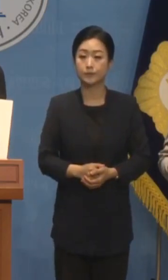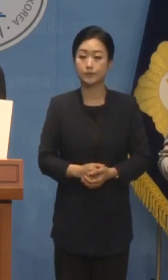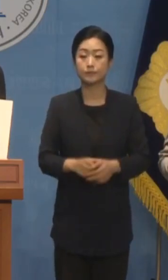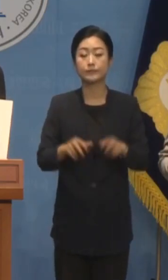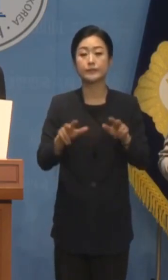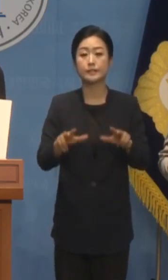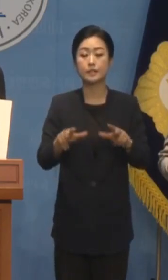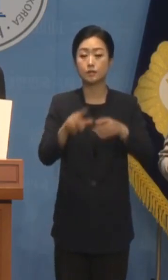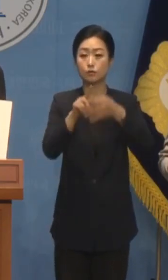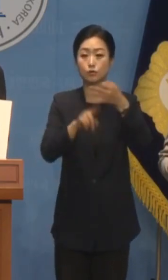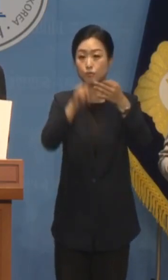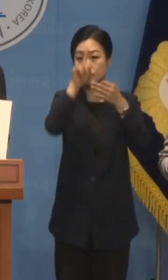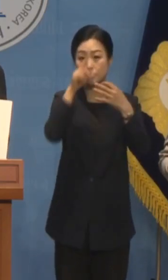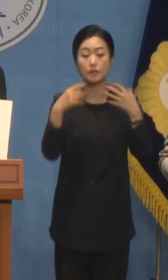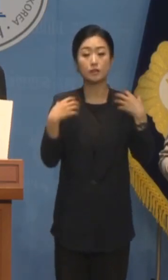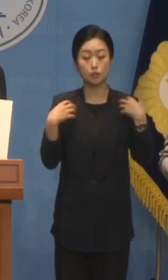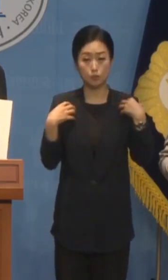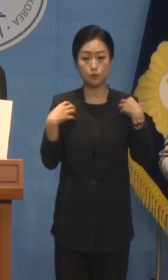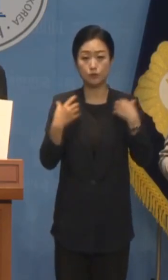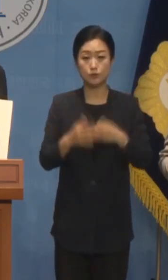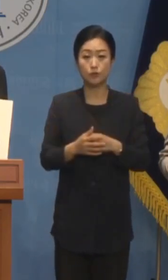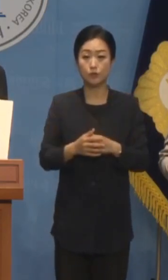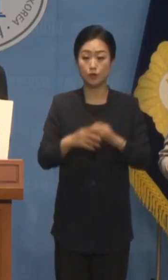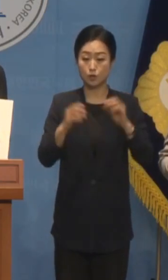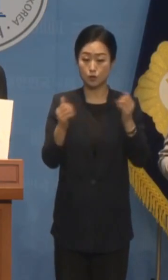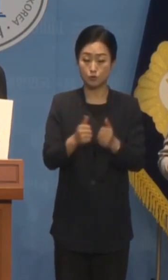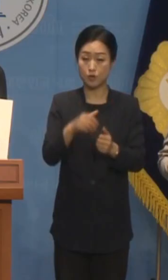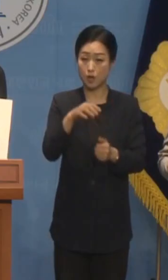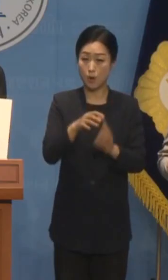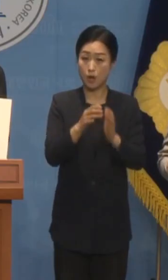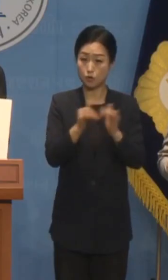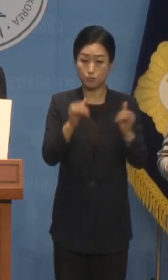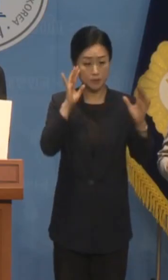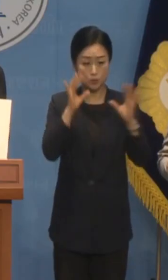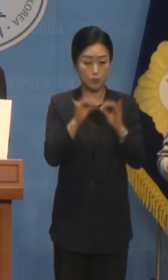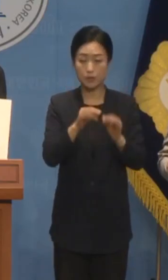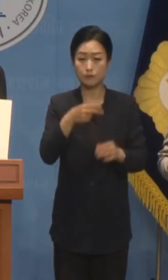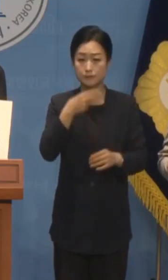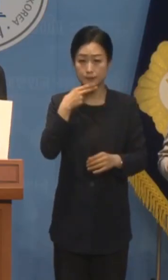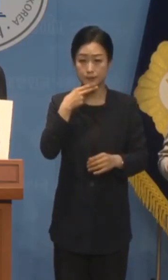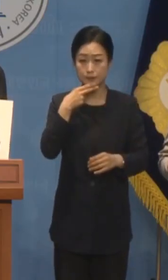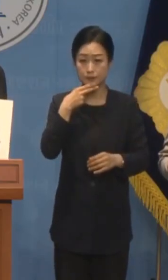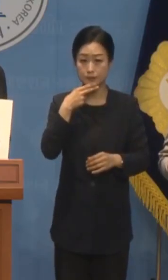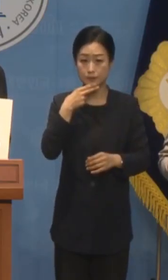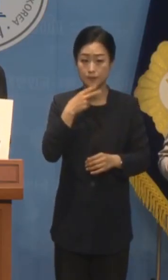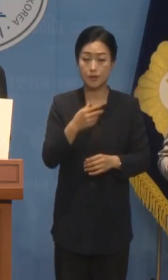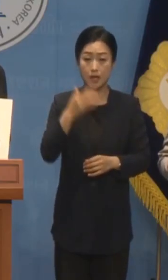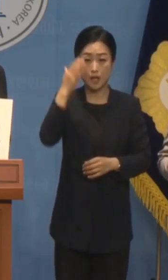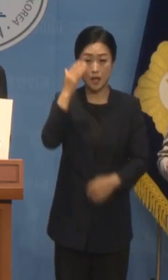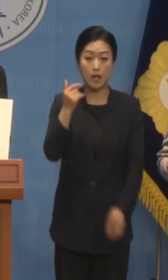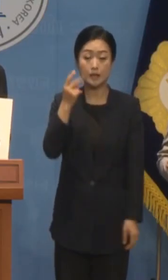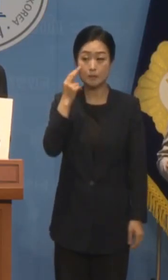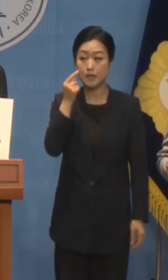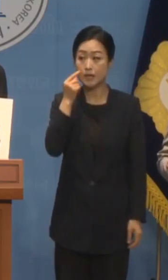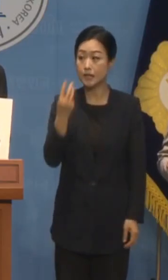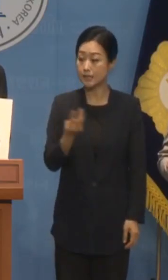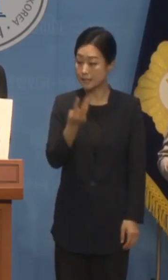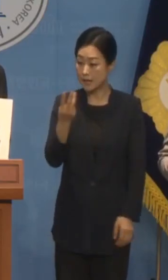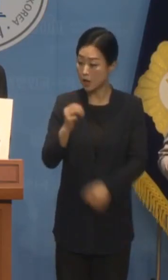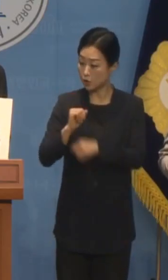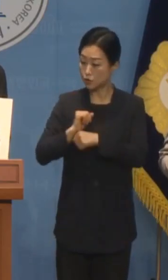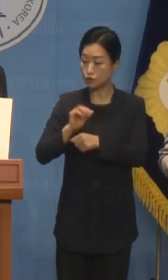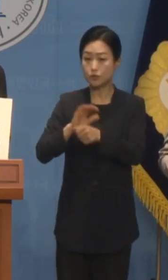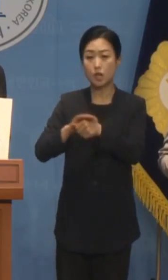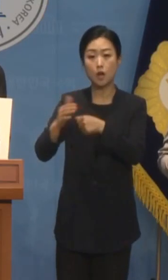지금 윤석열 정부는 국민과 국회에게 어떠한 동의도 받지 않고 한미일 군사협력을 돌이킬 수